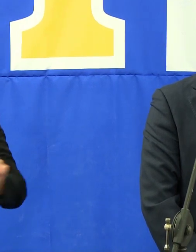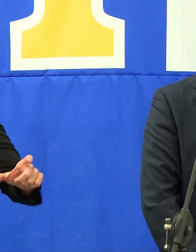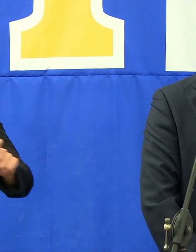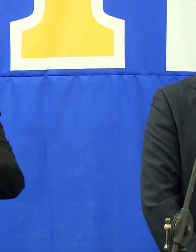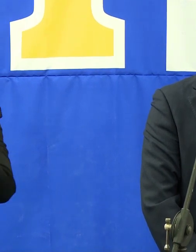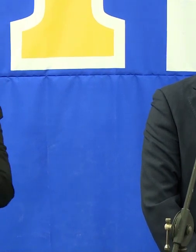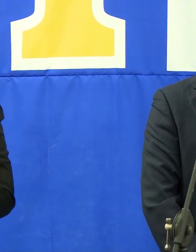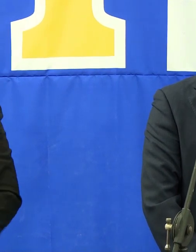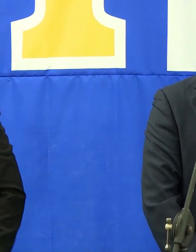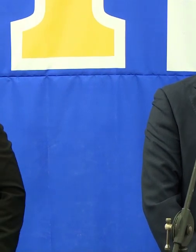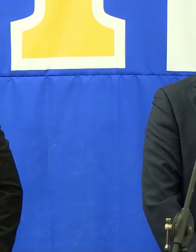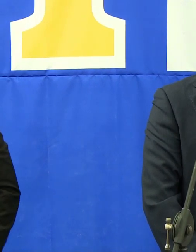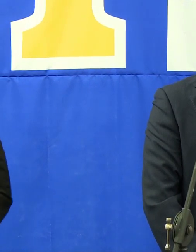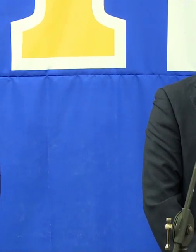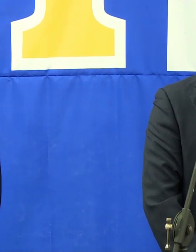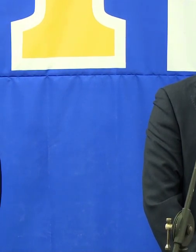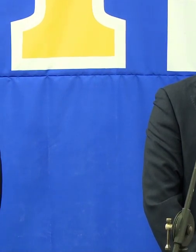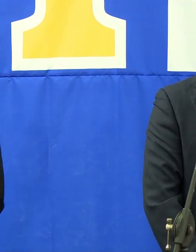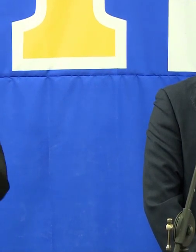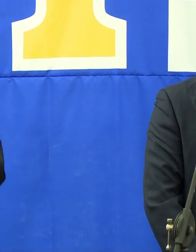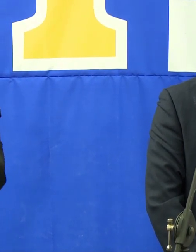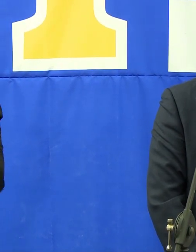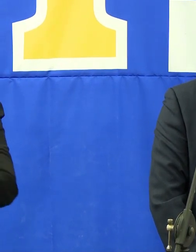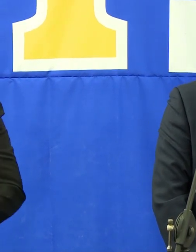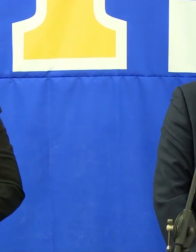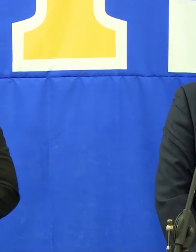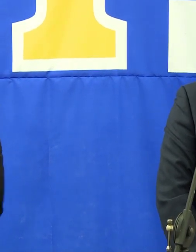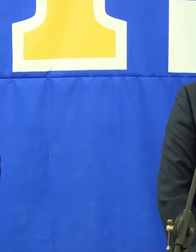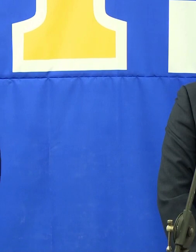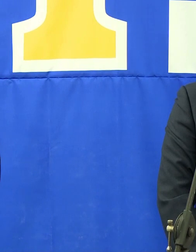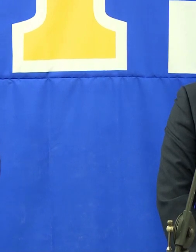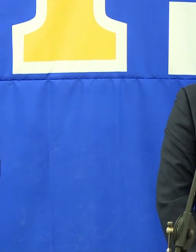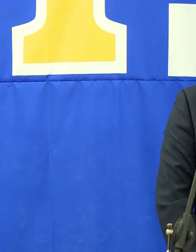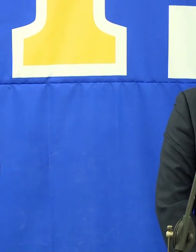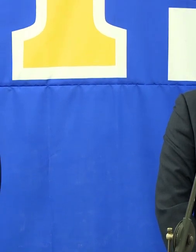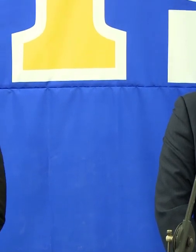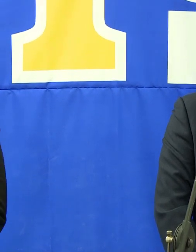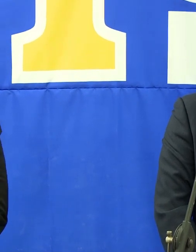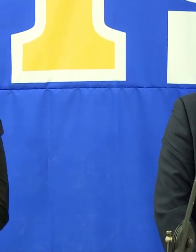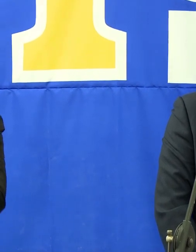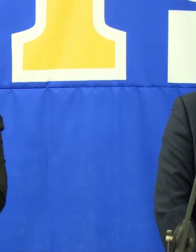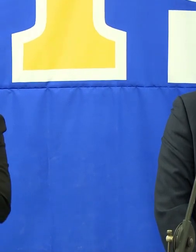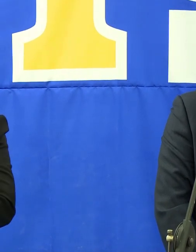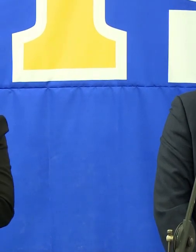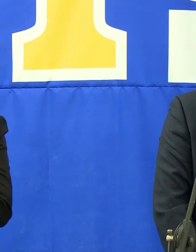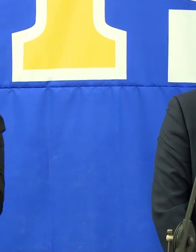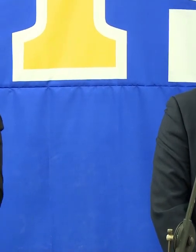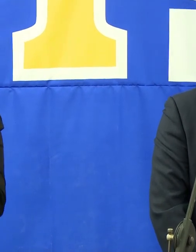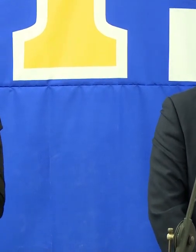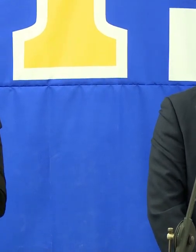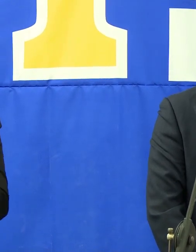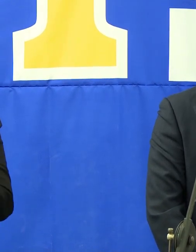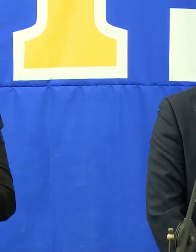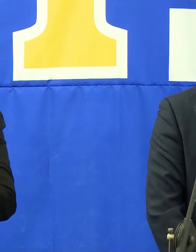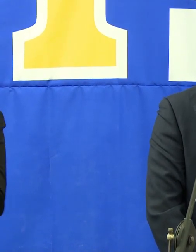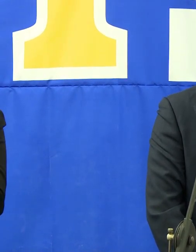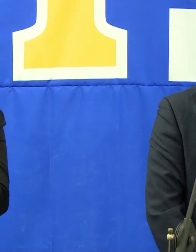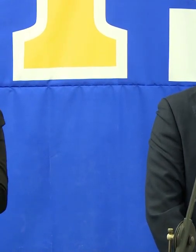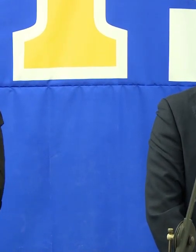다니면서 우리 시장 군수들 평가를 나름대로 해봤습니다만 엄태준 시장처럼 이천을